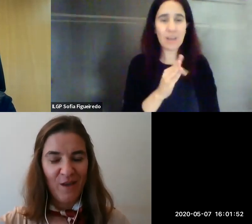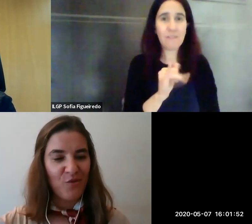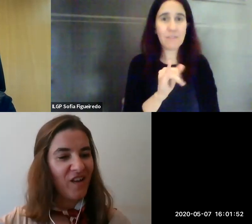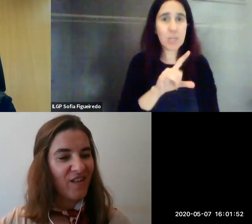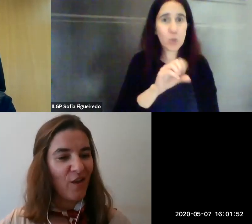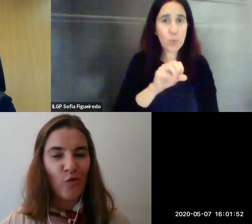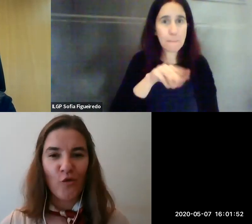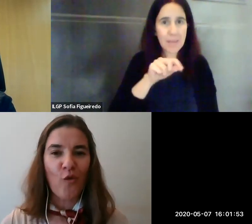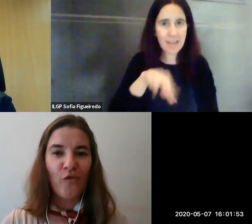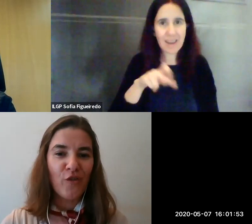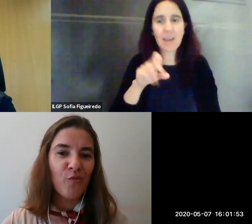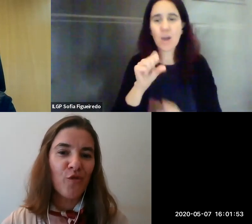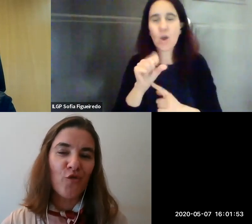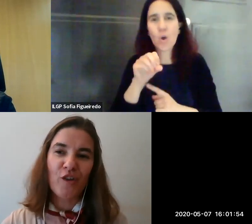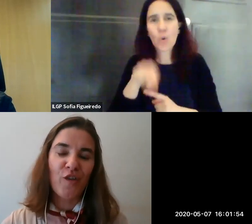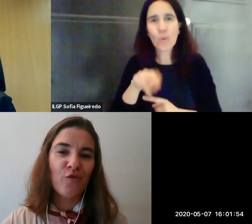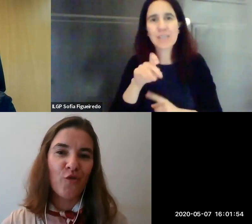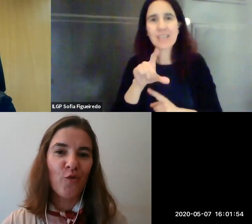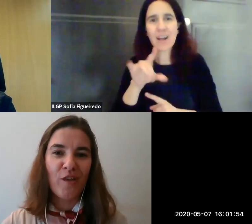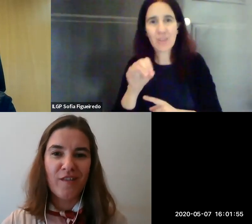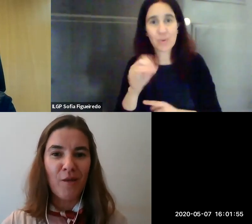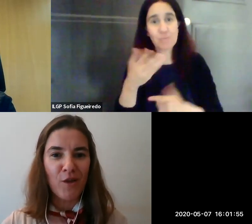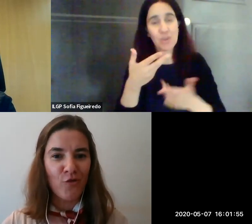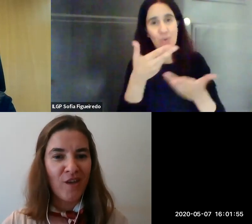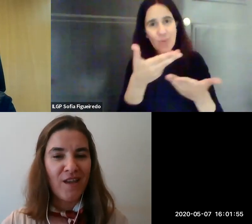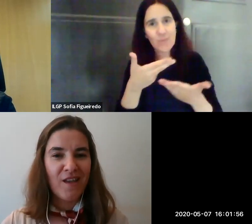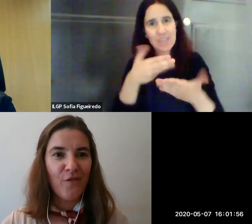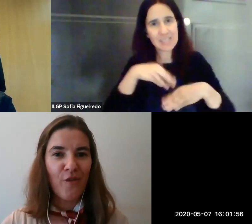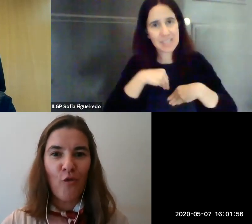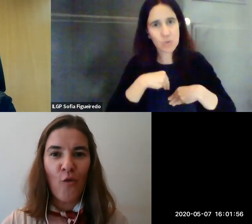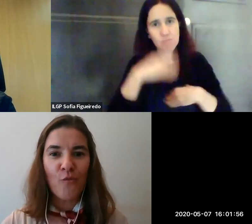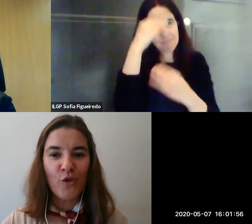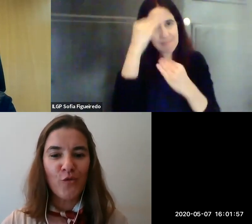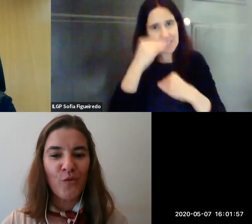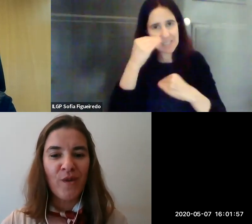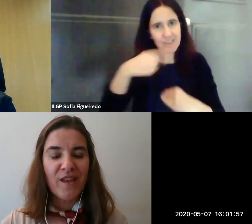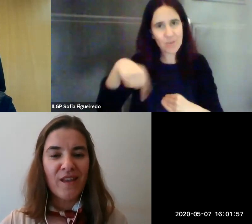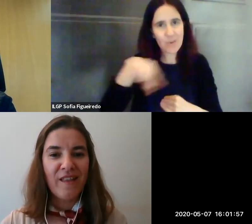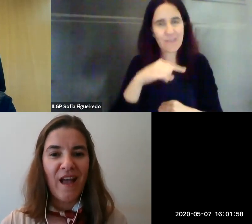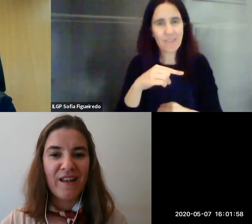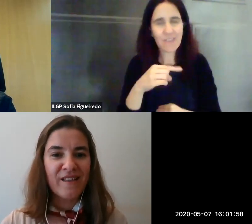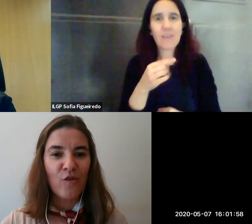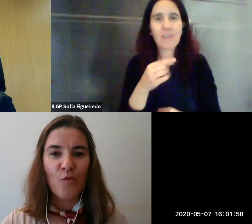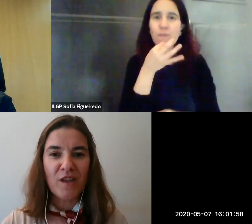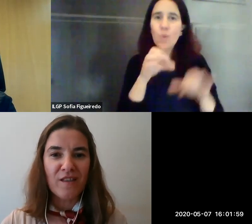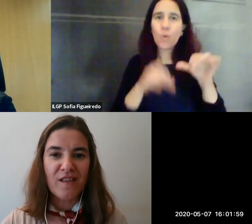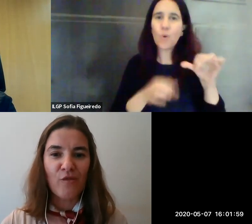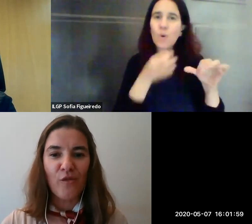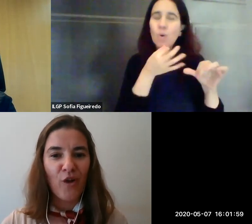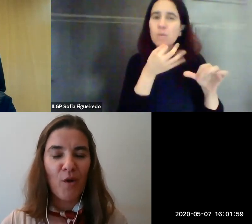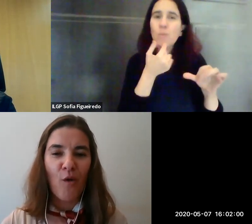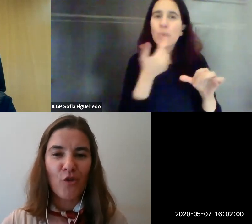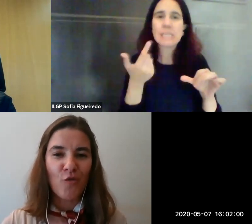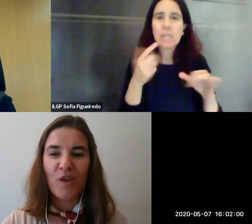Gonçalo por ter aceito o nosso convite, por nos trazer os seus ensinamentos. Falou muito da área da comunicação,